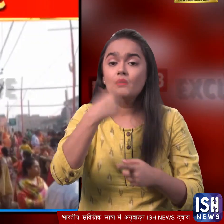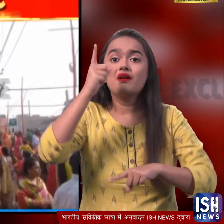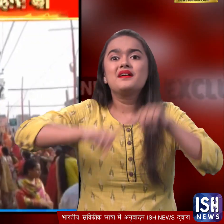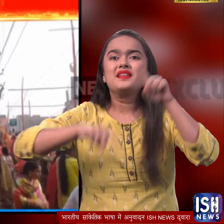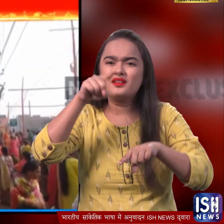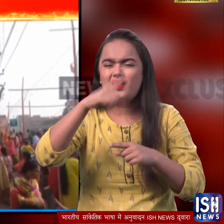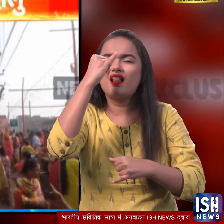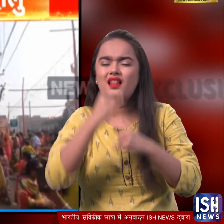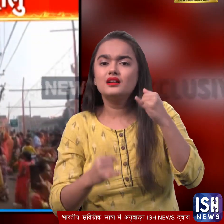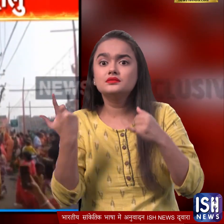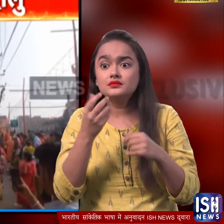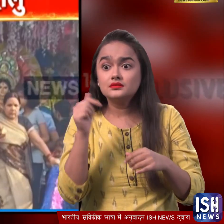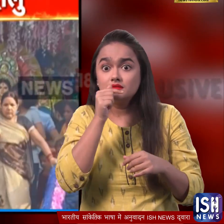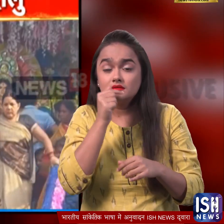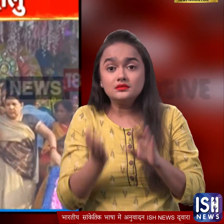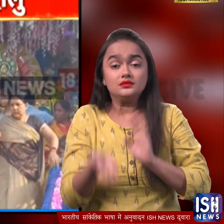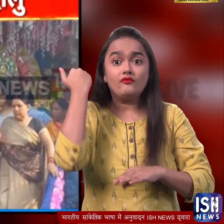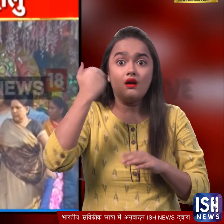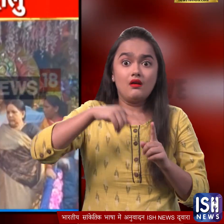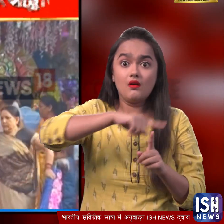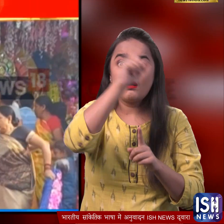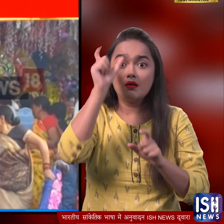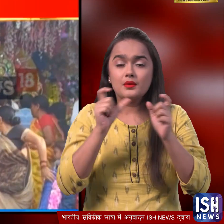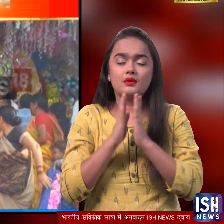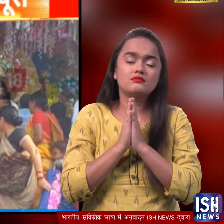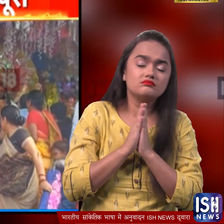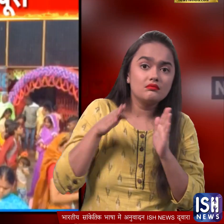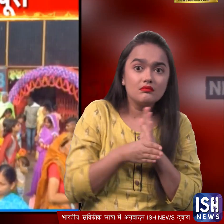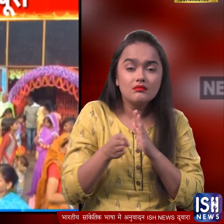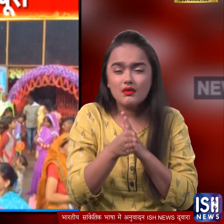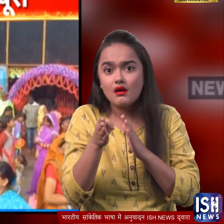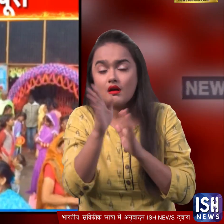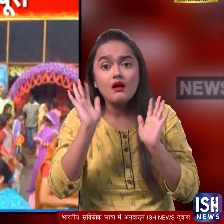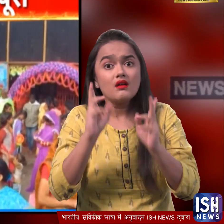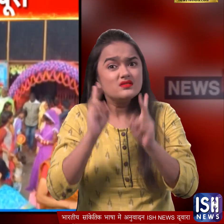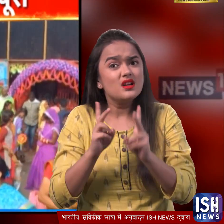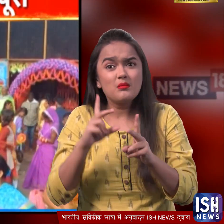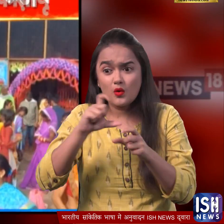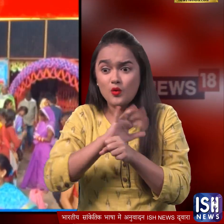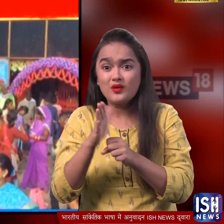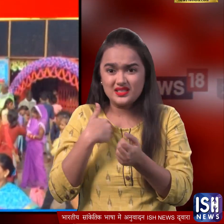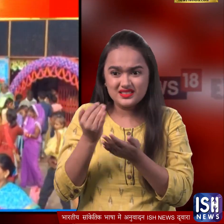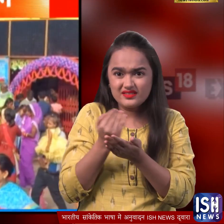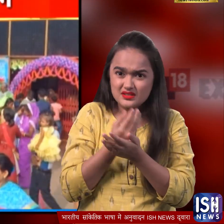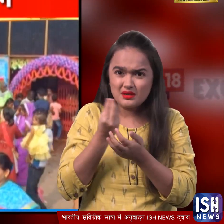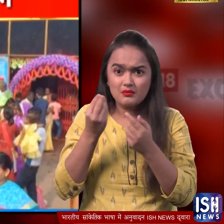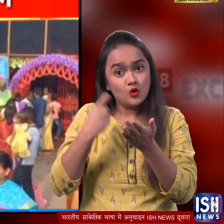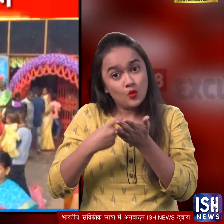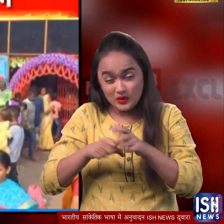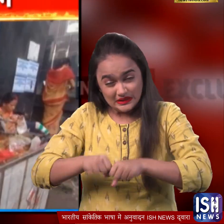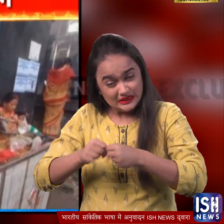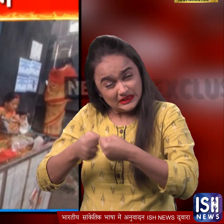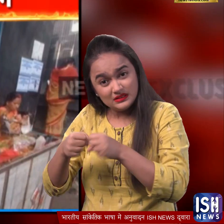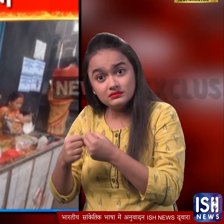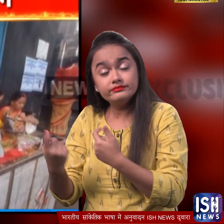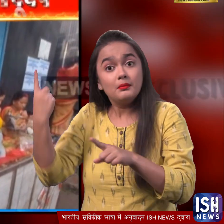जहां नवरात्र के आखिरी दिन सुबह से ही पंडालों में श्रद्धालुओं का तांता लगा रहा। ज्यादातर श्रद्धालुओं ने कोरोना से बचाव के सभी नियम तो तोड़े